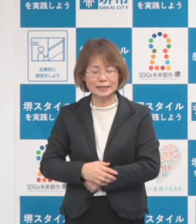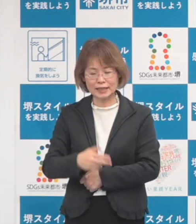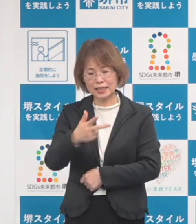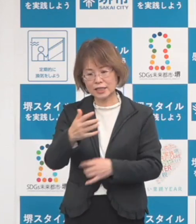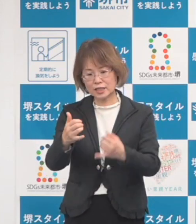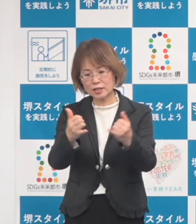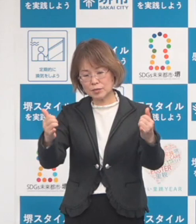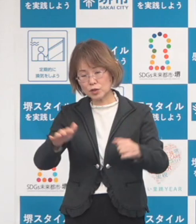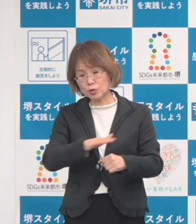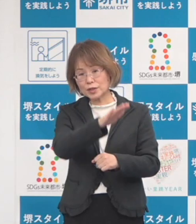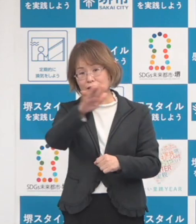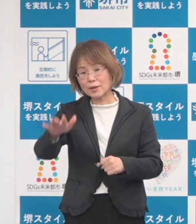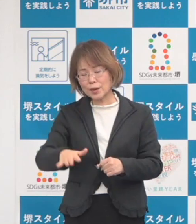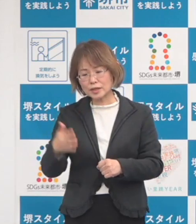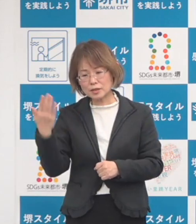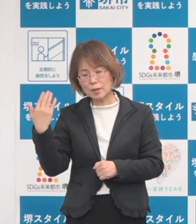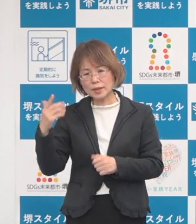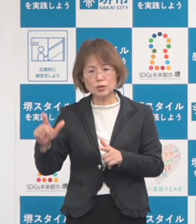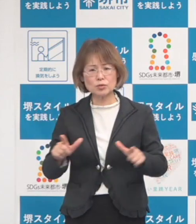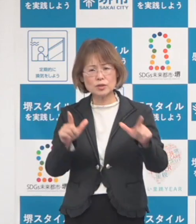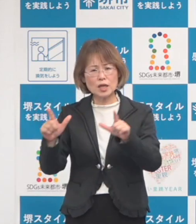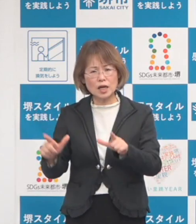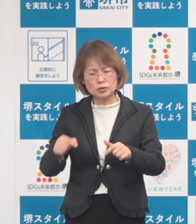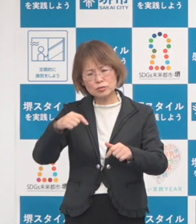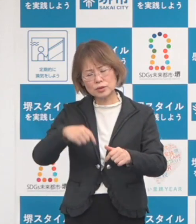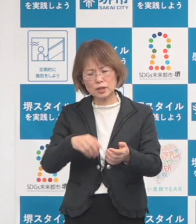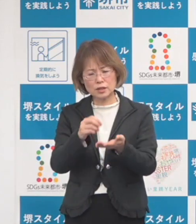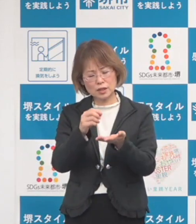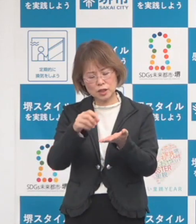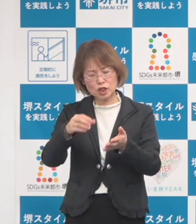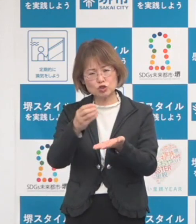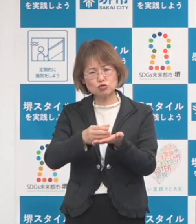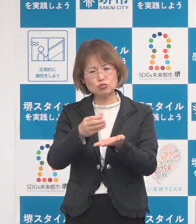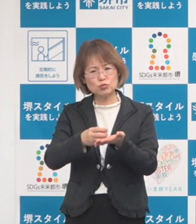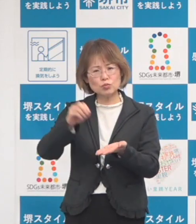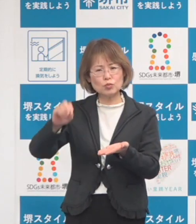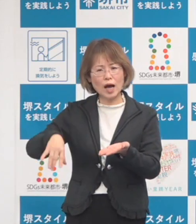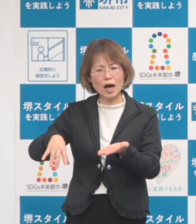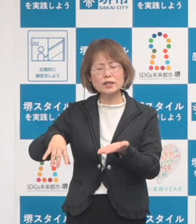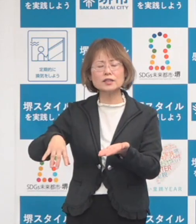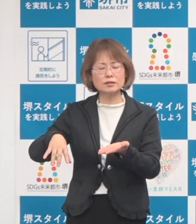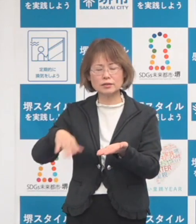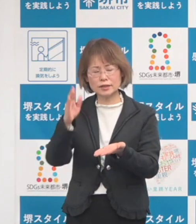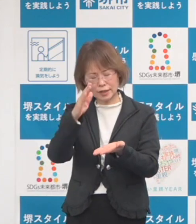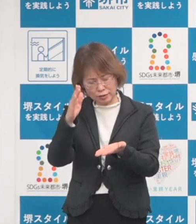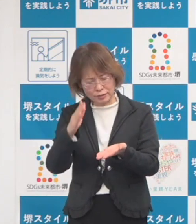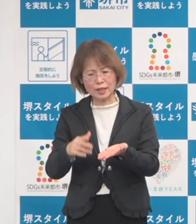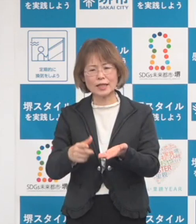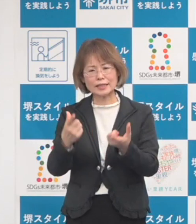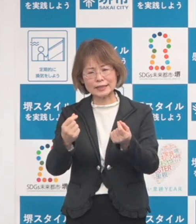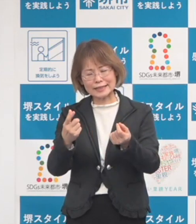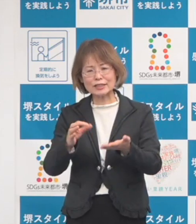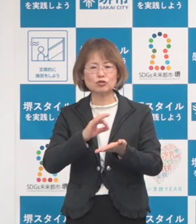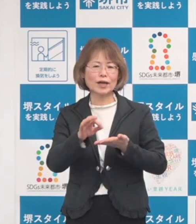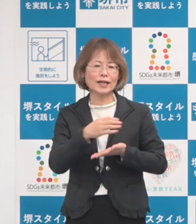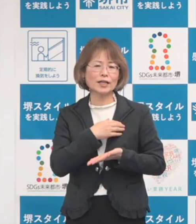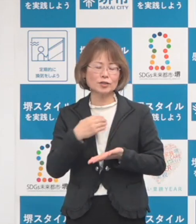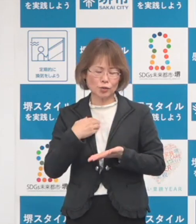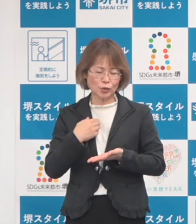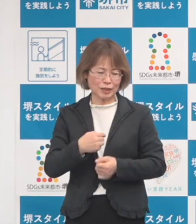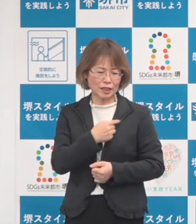捨てというところからやはり有効活用をしていくというところに意識を向けていただけたらと考えています